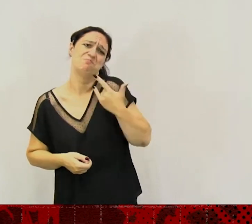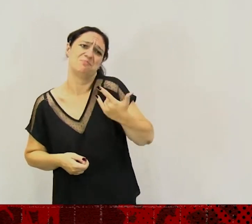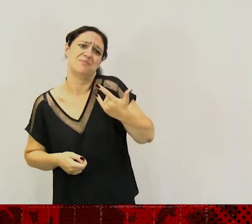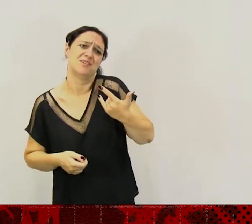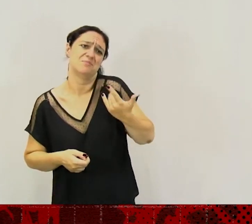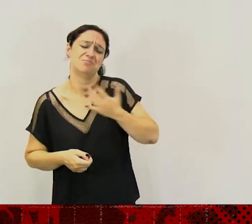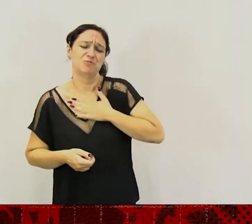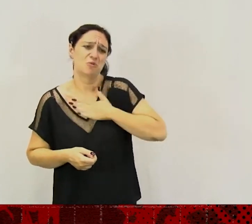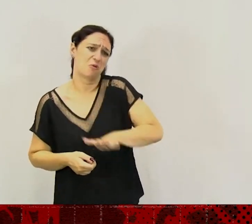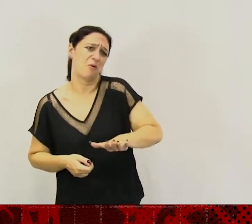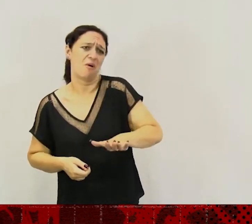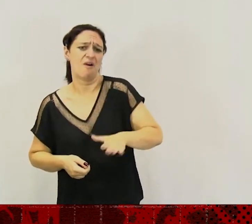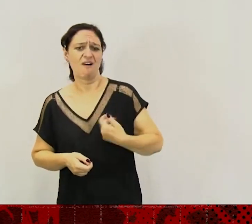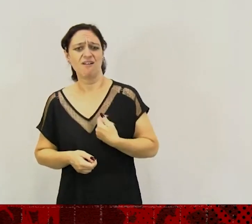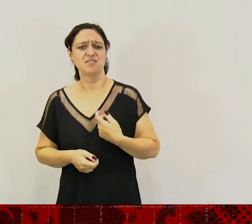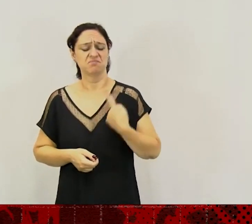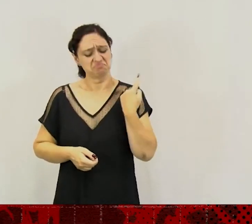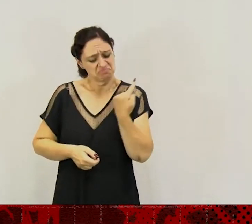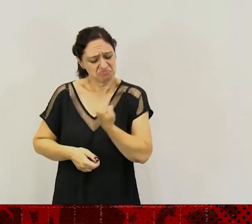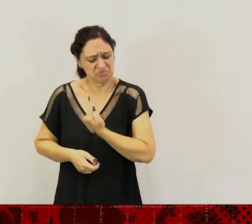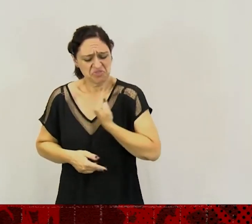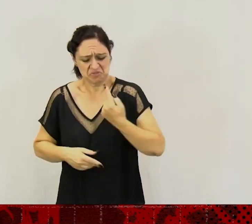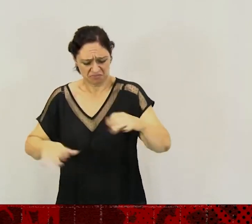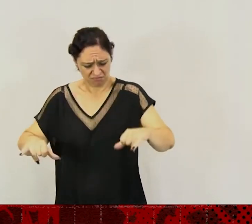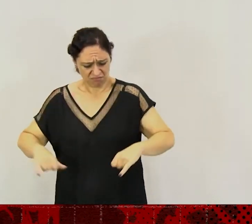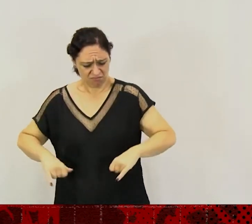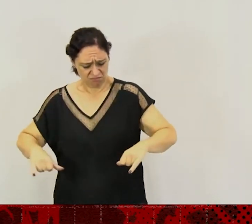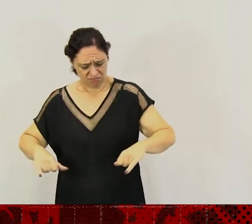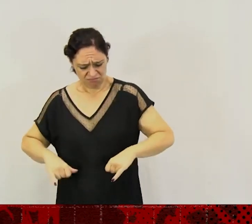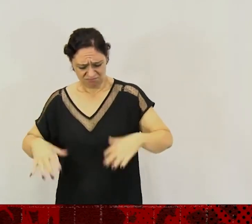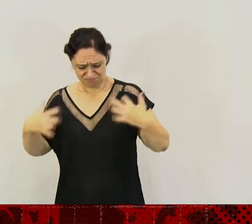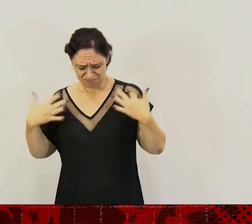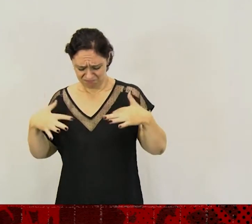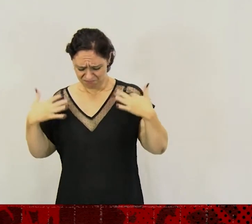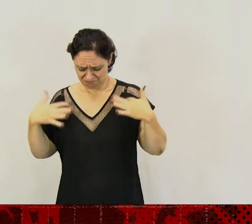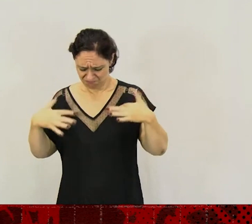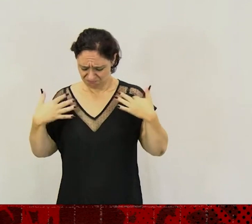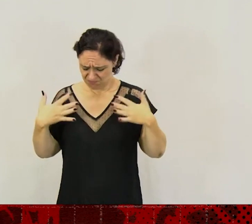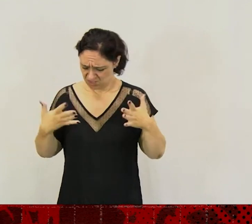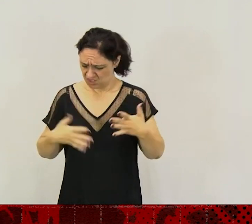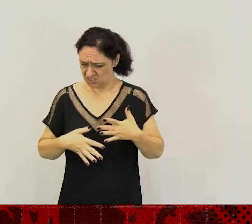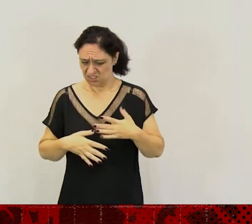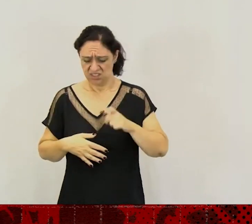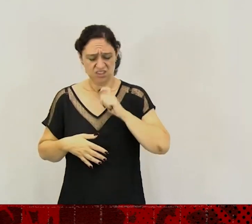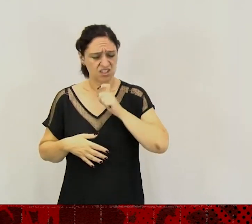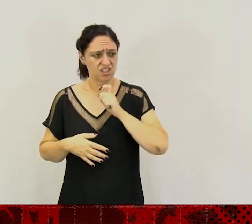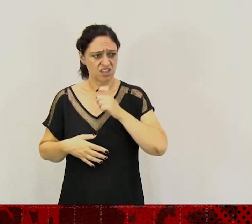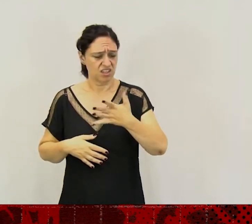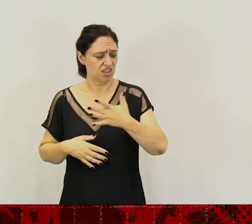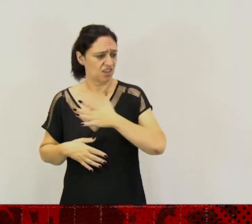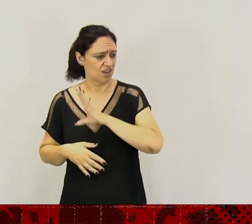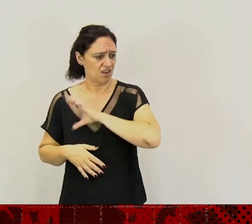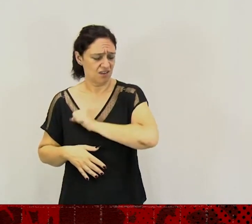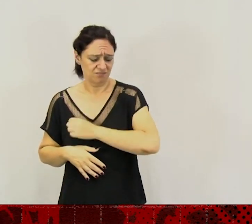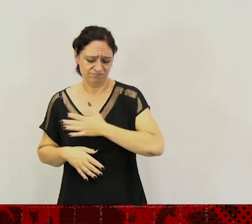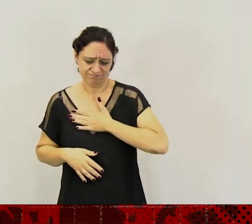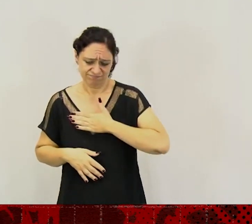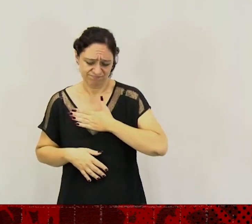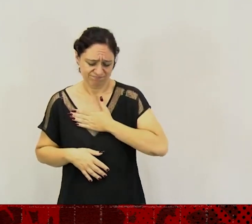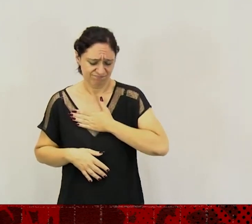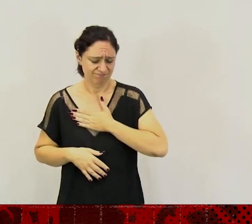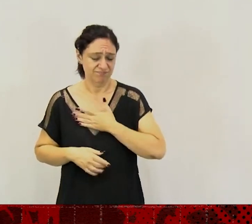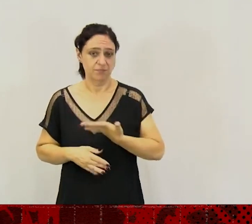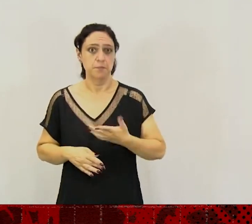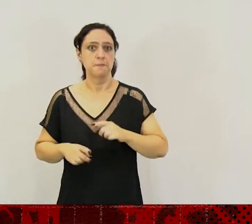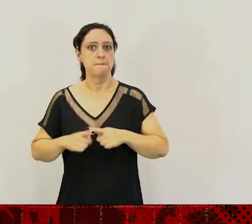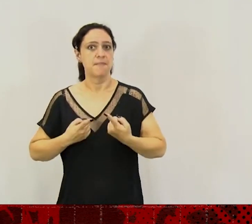eu gostaria que fulana me amasse, mas não me ama. Eu não sou amado como deveria, não sou amado como eu gostaria de ser. Mas